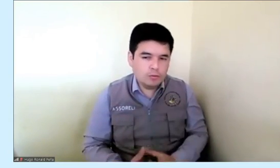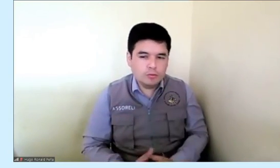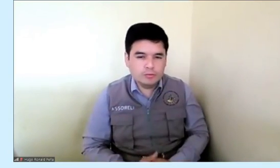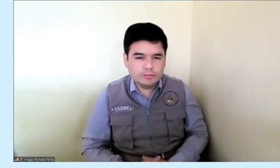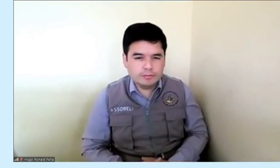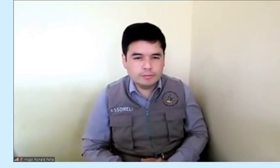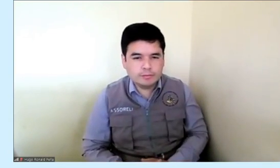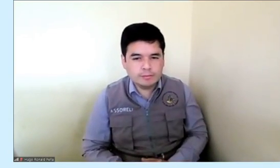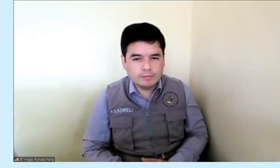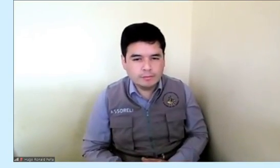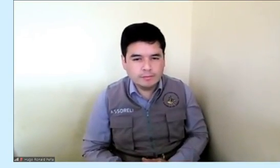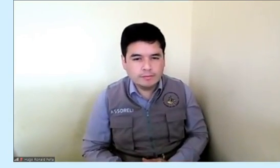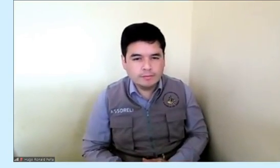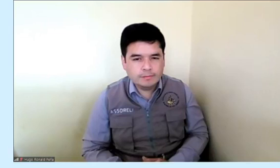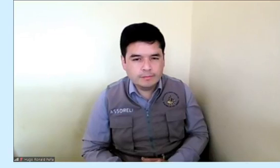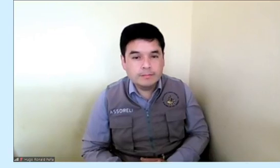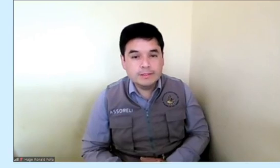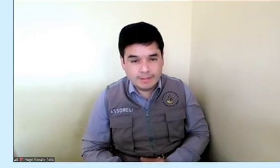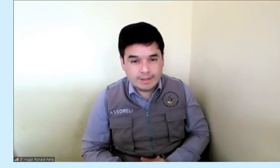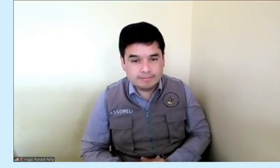¿Cuántos? ¿Cuántos?